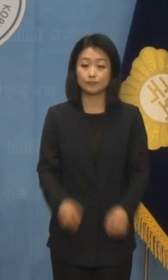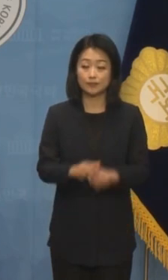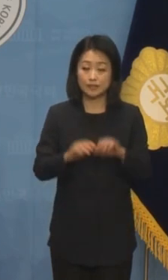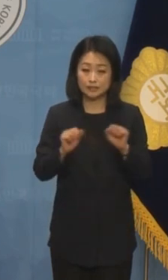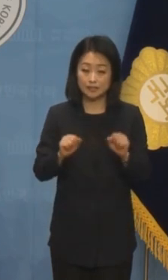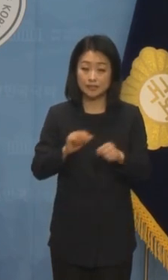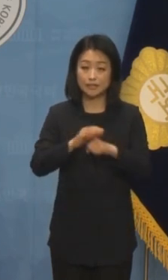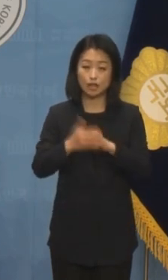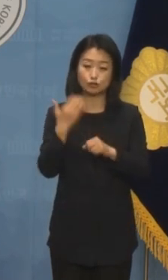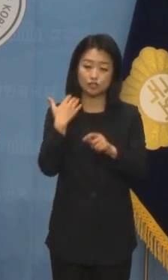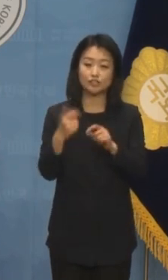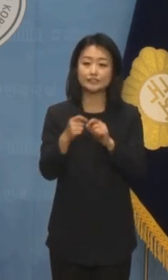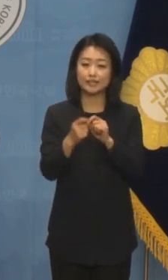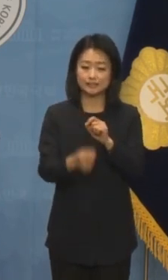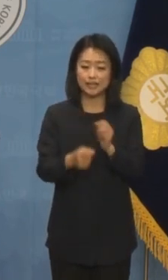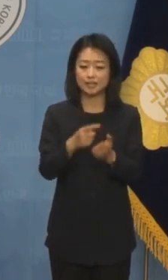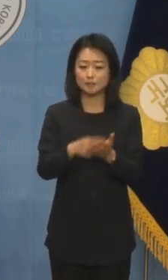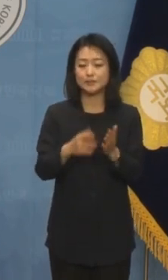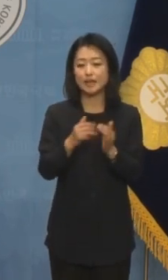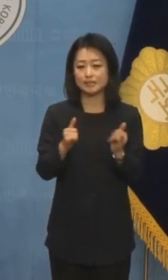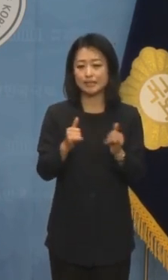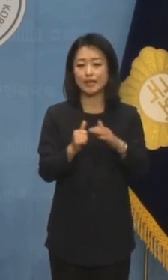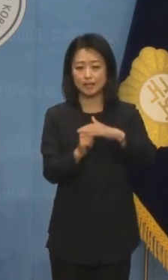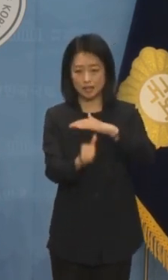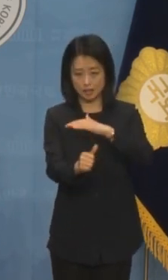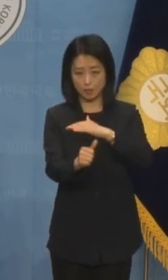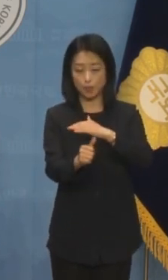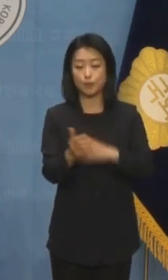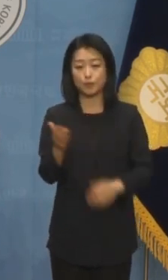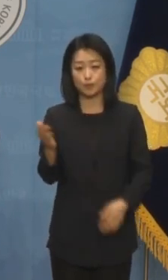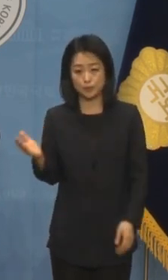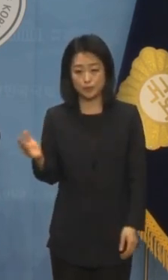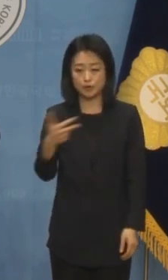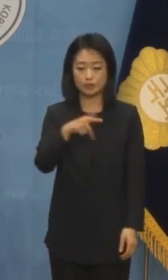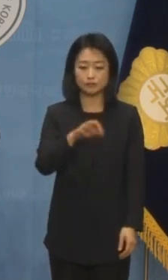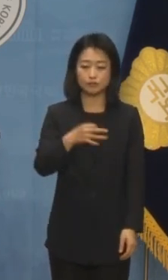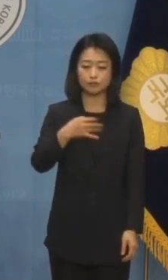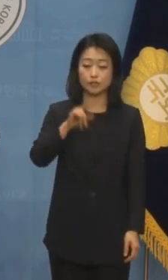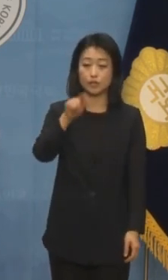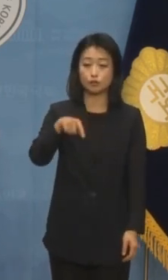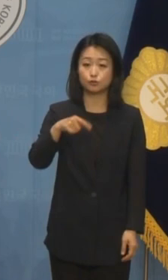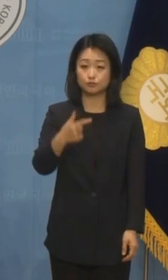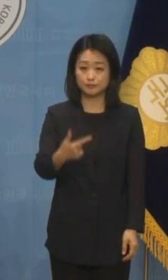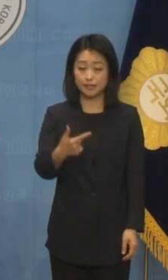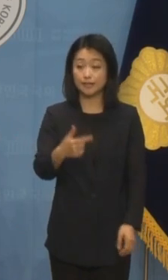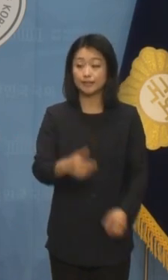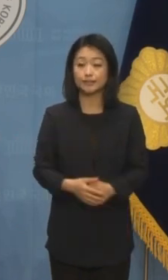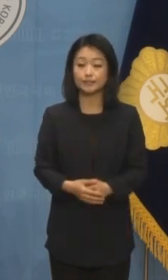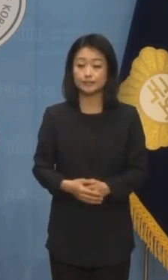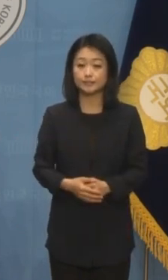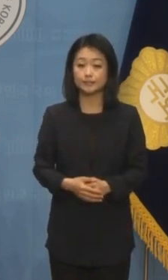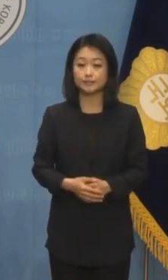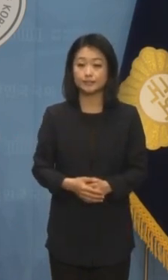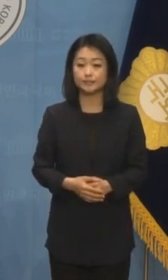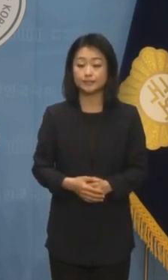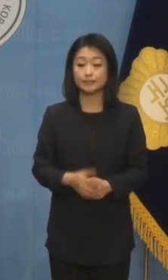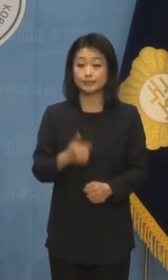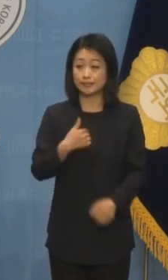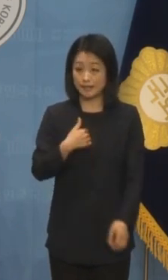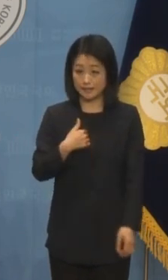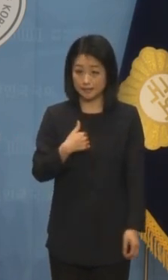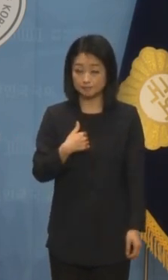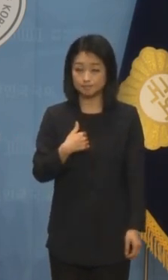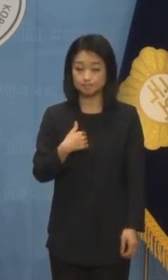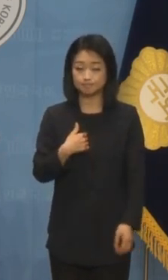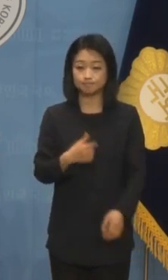안녕하세요. 대구 전세사기 피해자 모임 대표 정태훈입니다. 네. 전에 기자회견에서는 제가